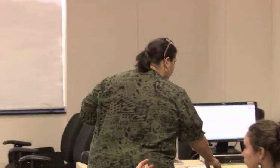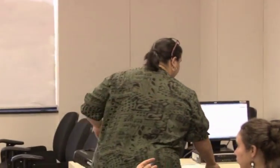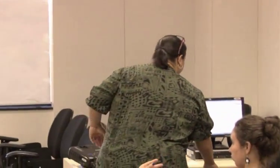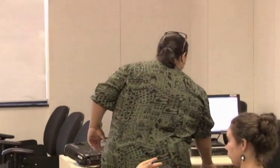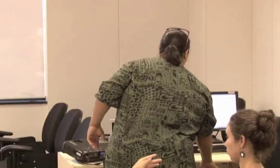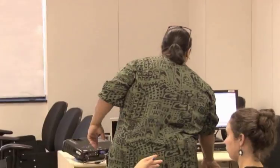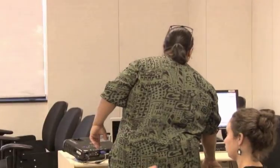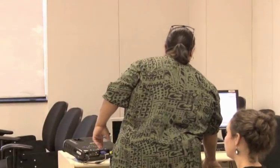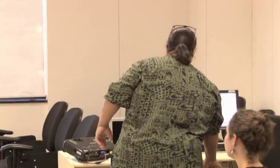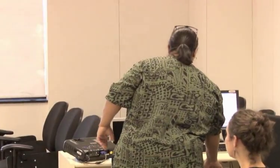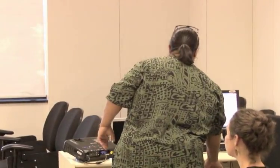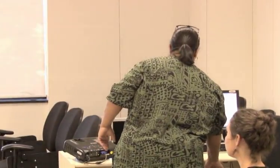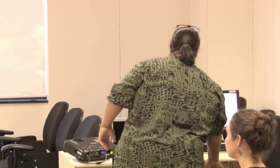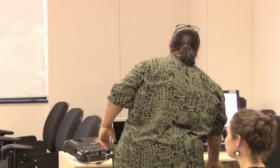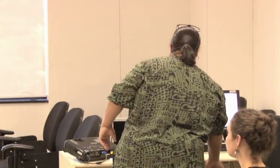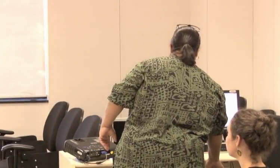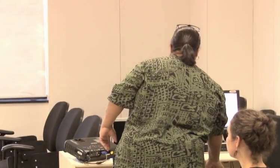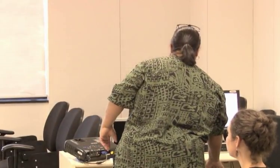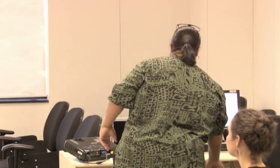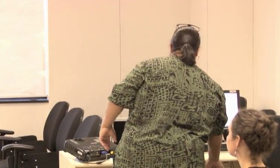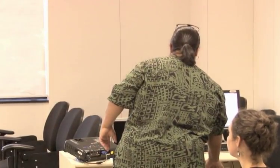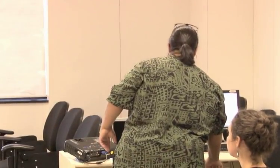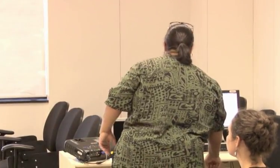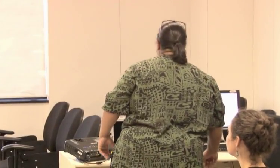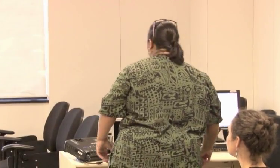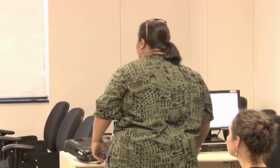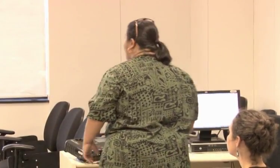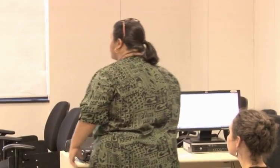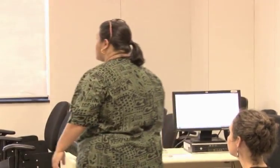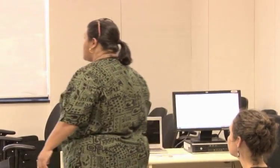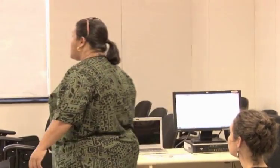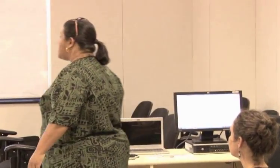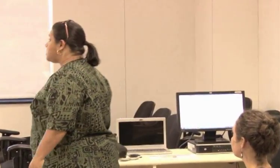está escrito não pode ser pensado como literal. Se eu for